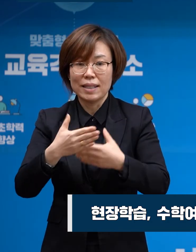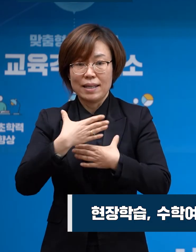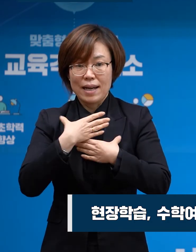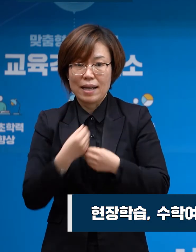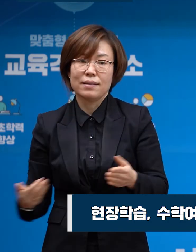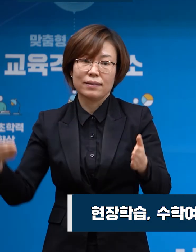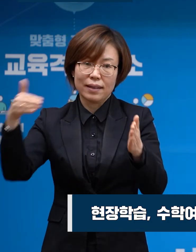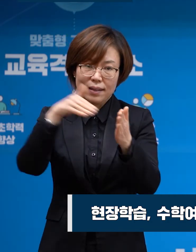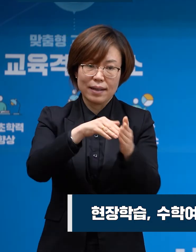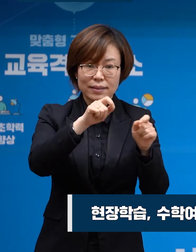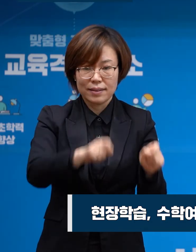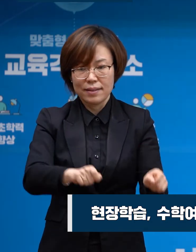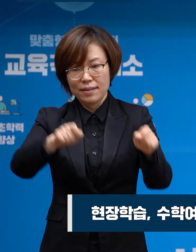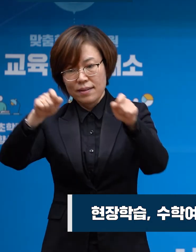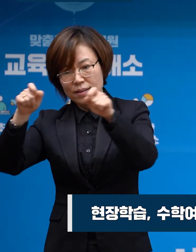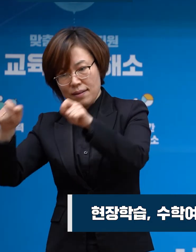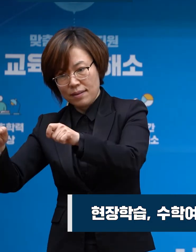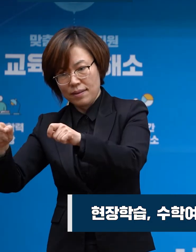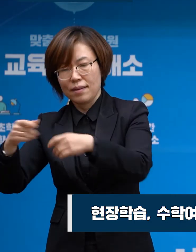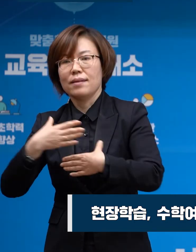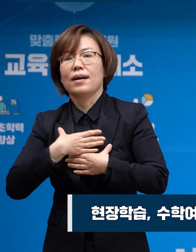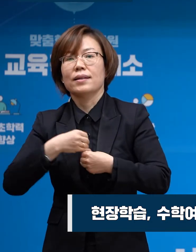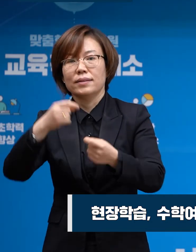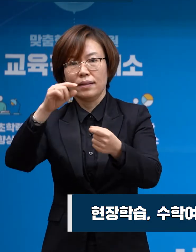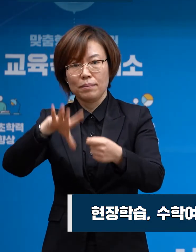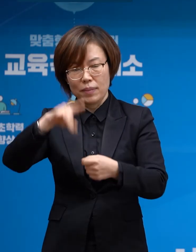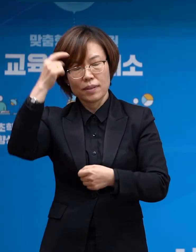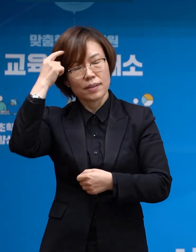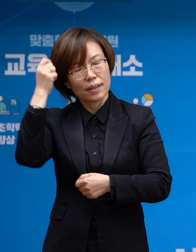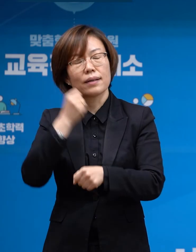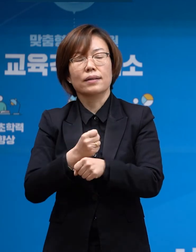단계까지 연기하여 안전을 확보하도록 하겠습니다.